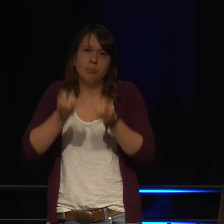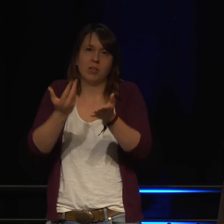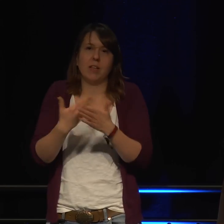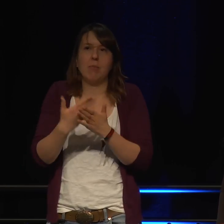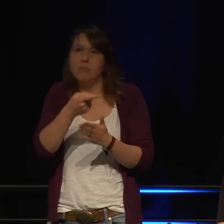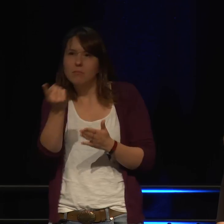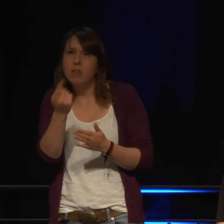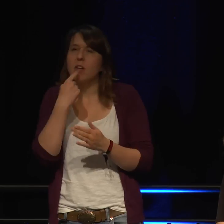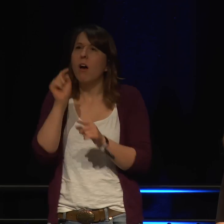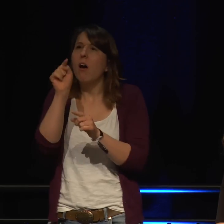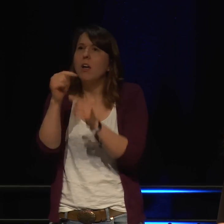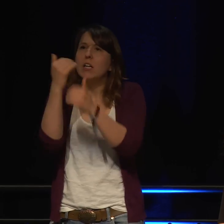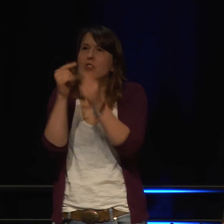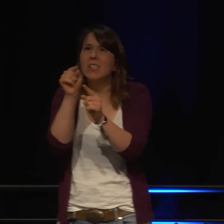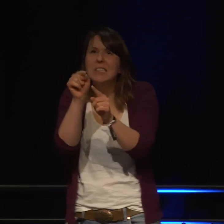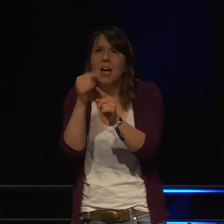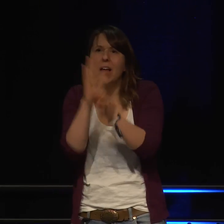esos temas,